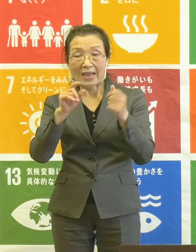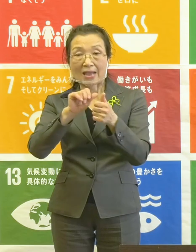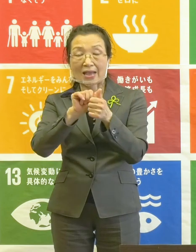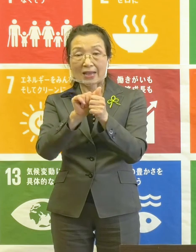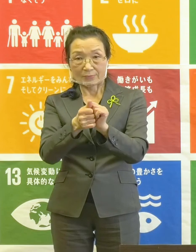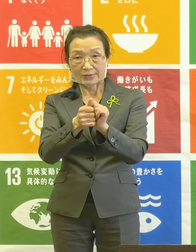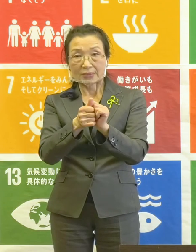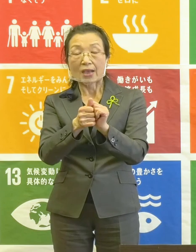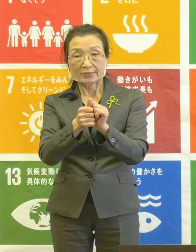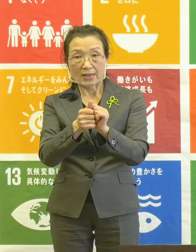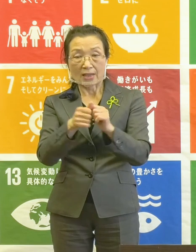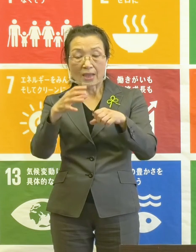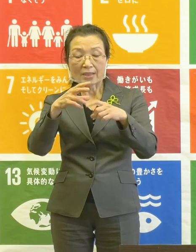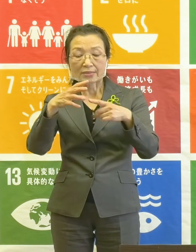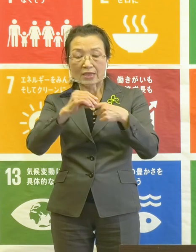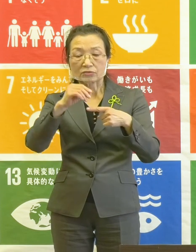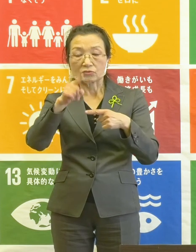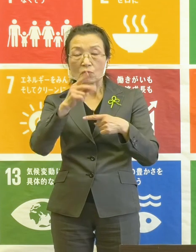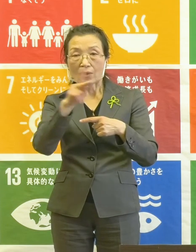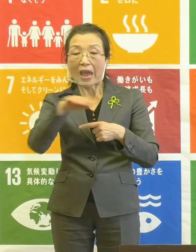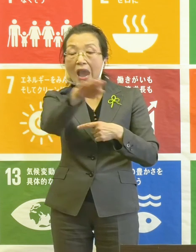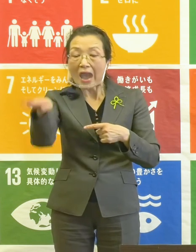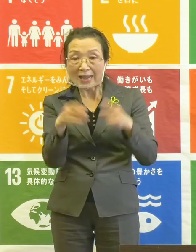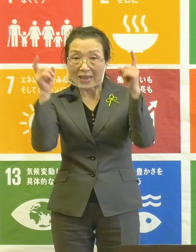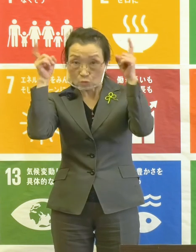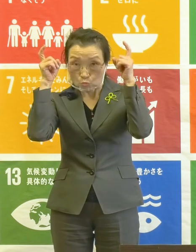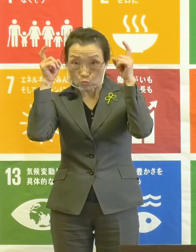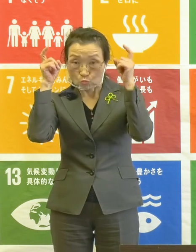社の那須野ヶ原牛です。